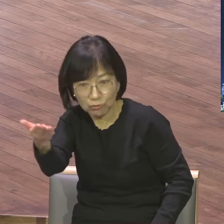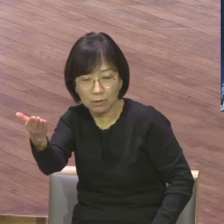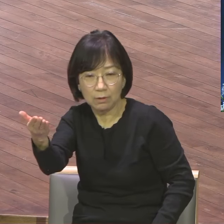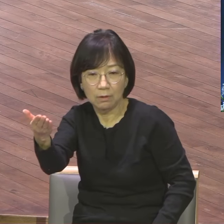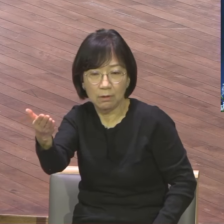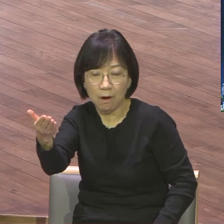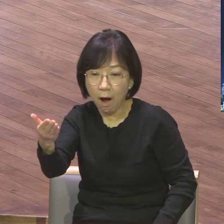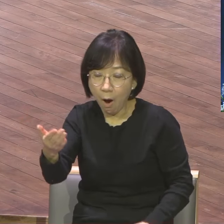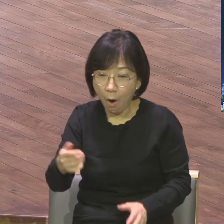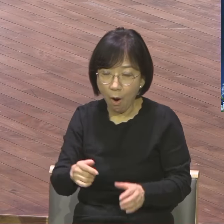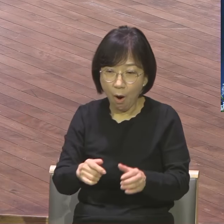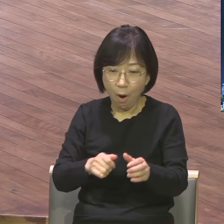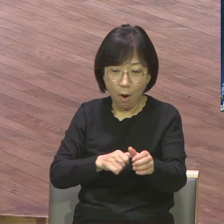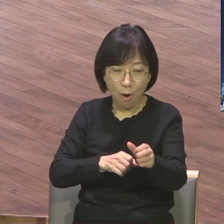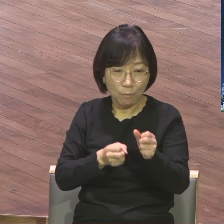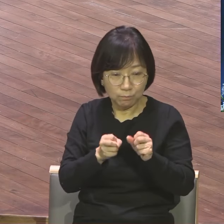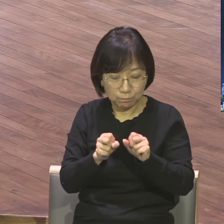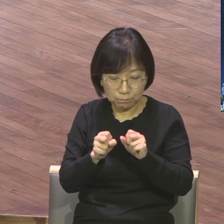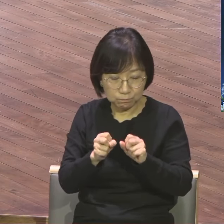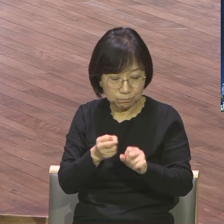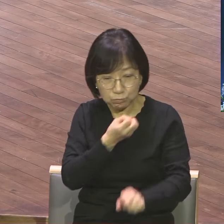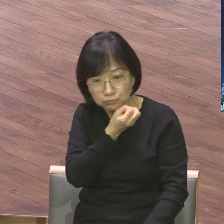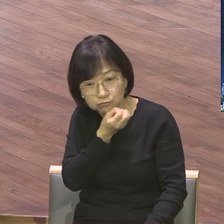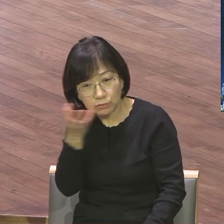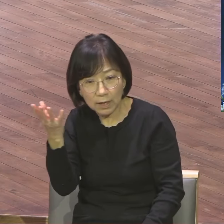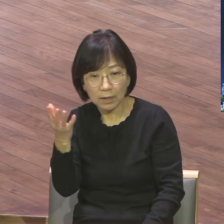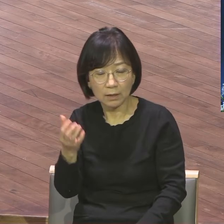불이 곳곳에서 타올랐다고 말합니다.